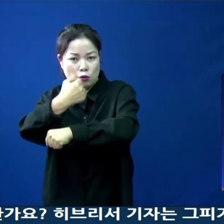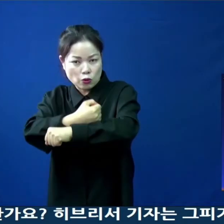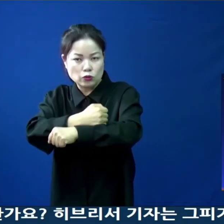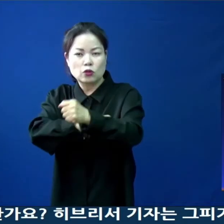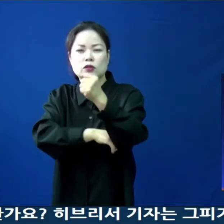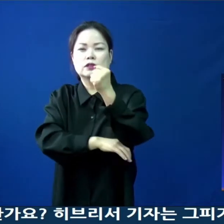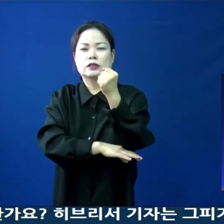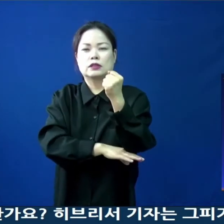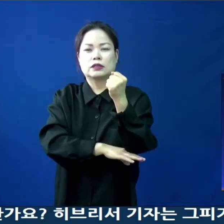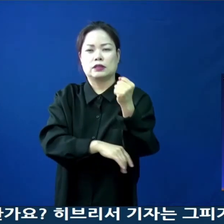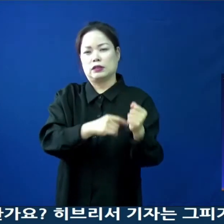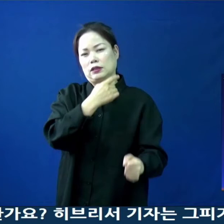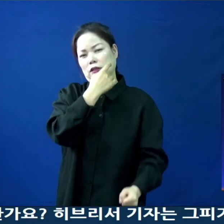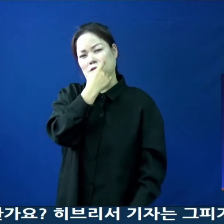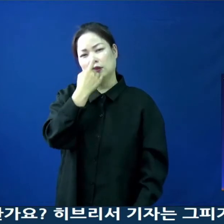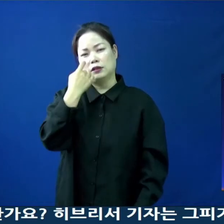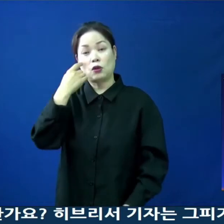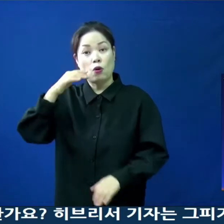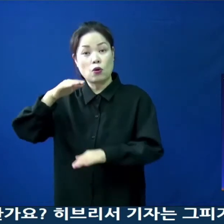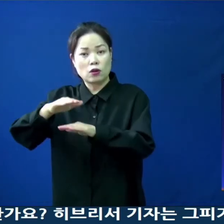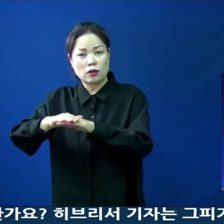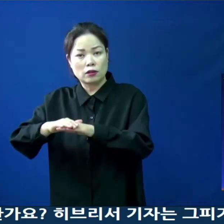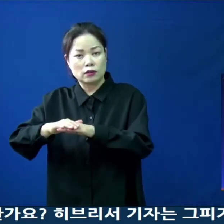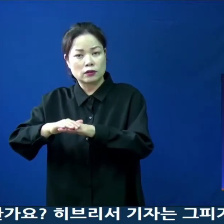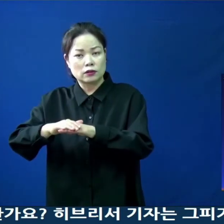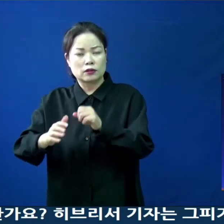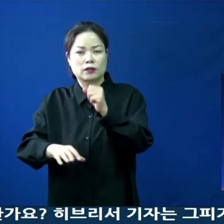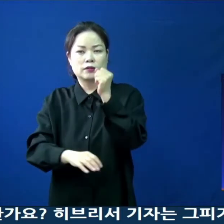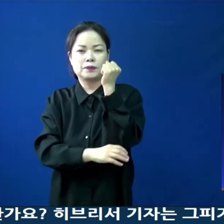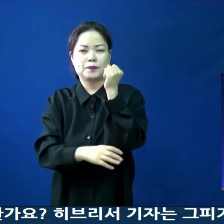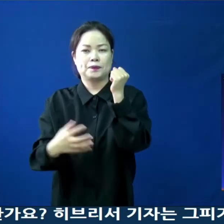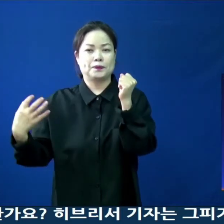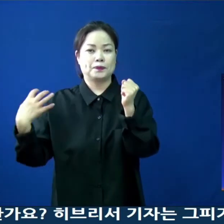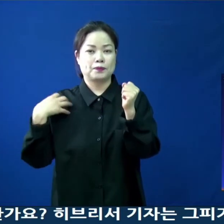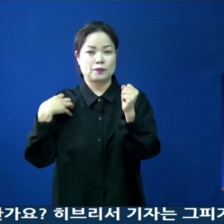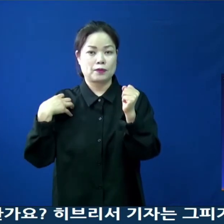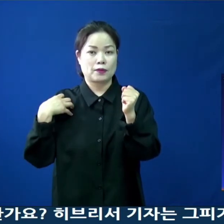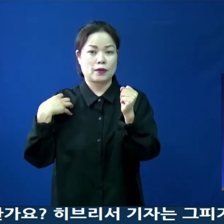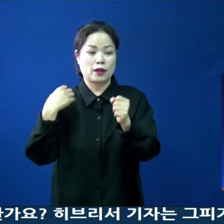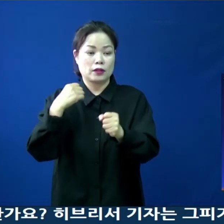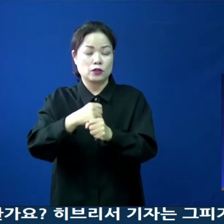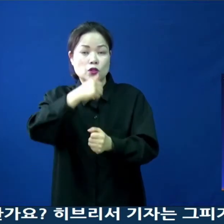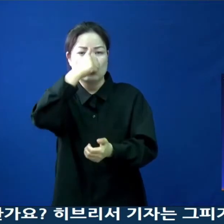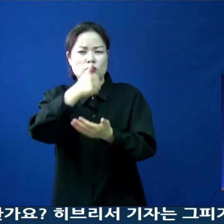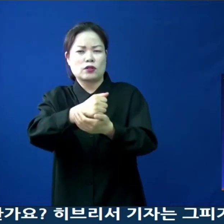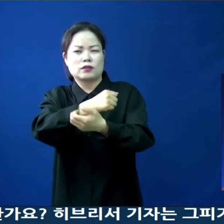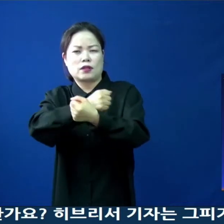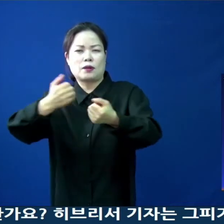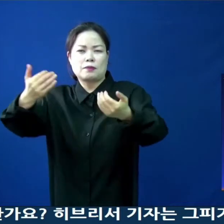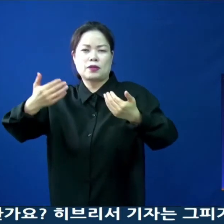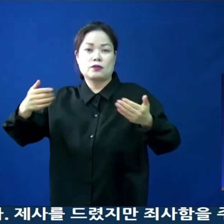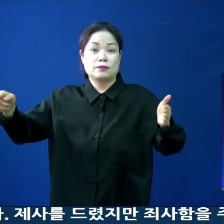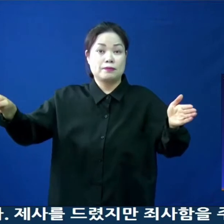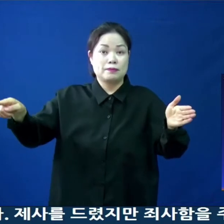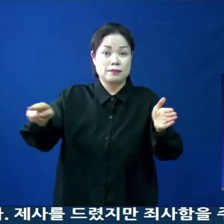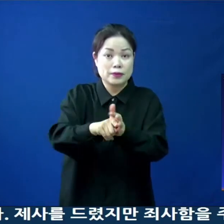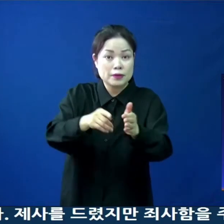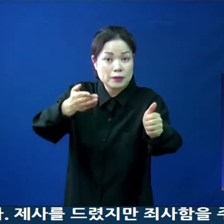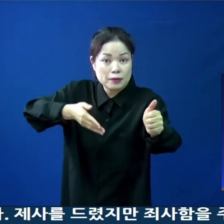근거해서, 그것을 담보로 해서 구약의 백성들도 죄사함을 받은 줄 믿습니다.